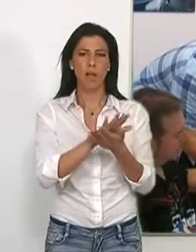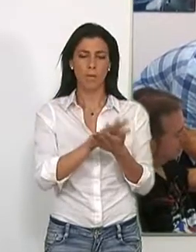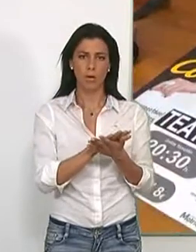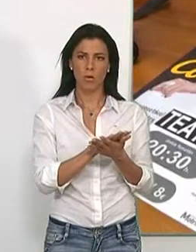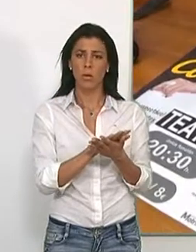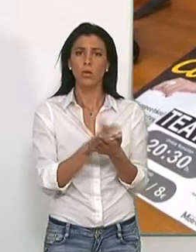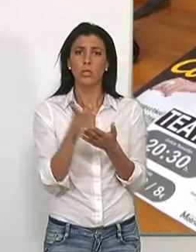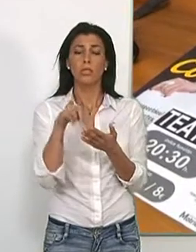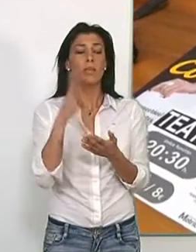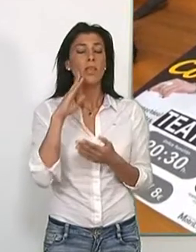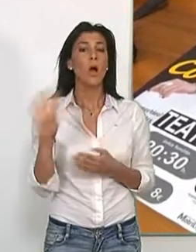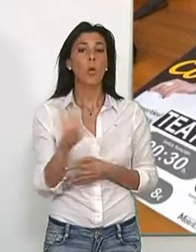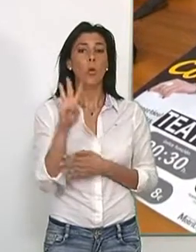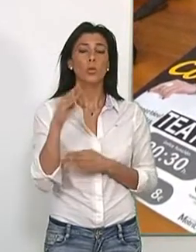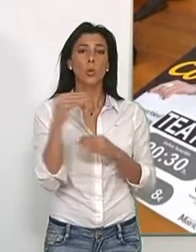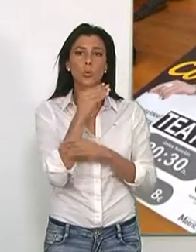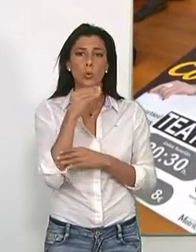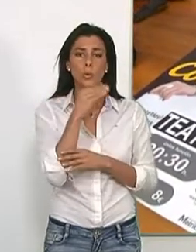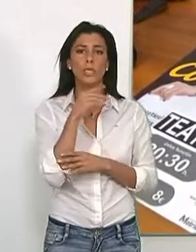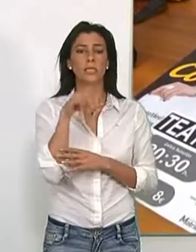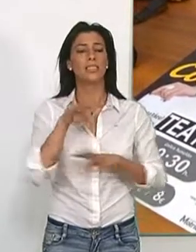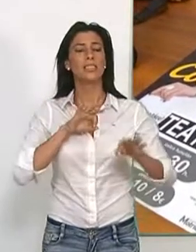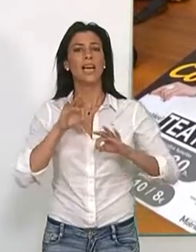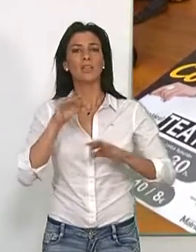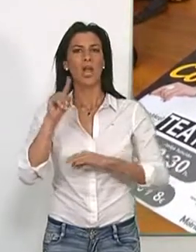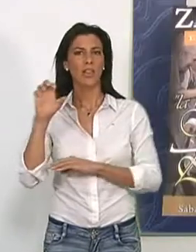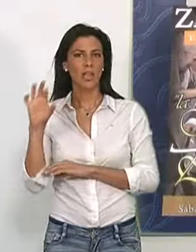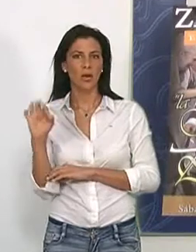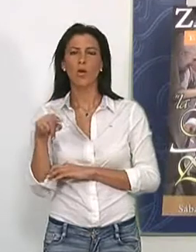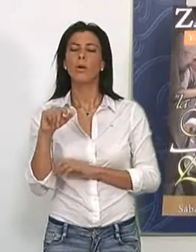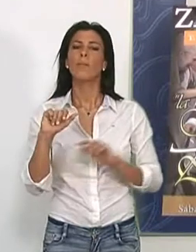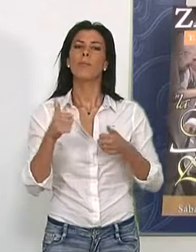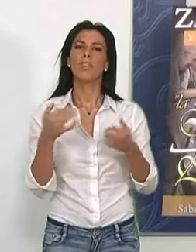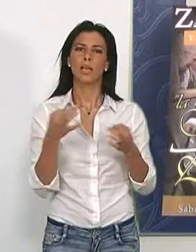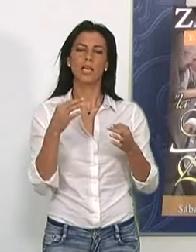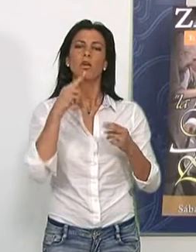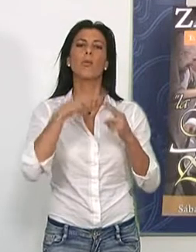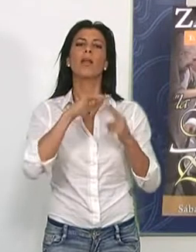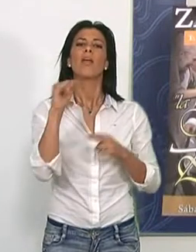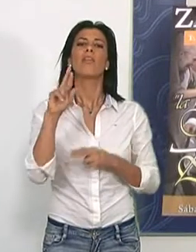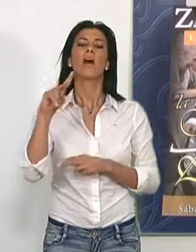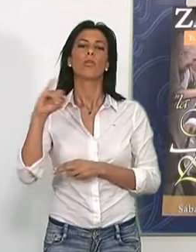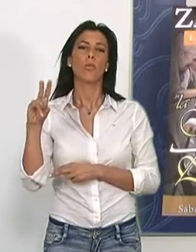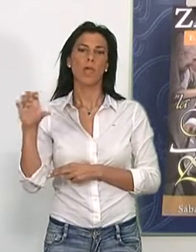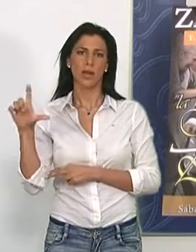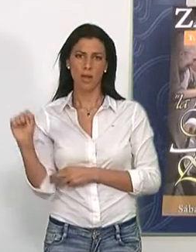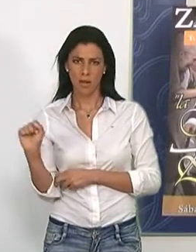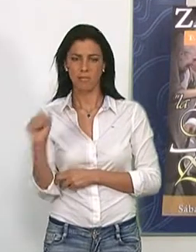e independientemente el día 4 de octubre y en el teatro Calderón Se pondrá en escena lázarzuela con la obra la